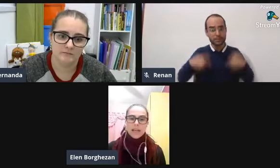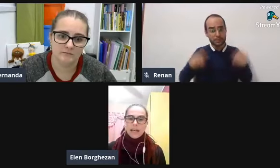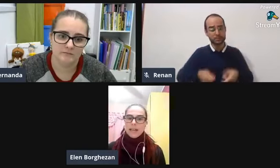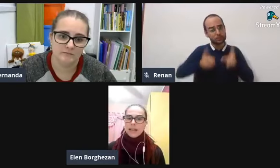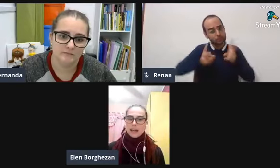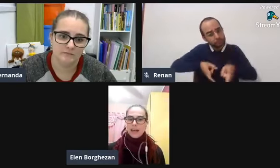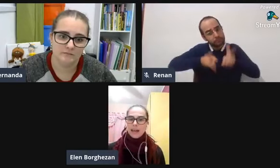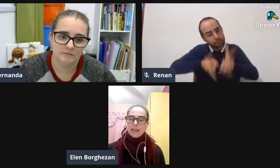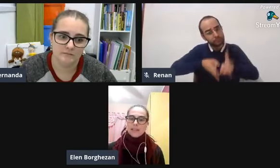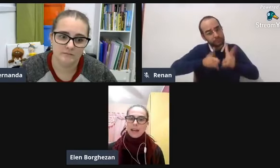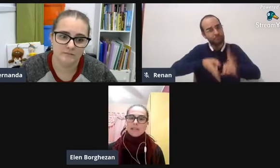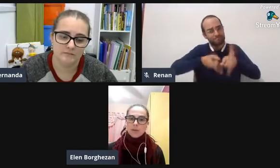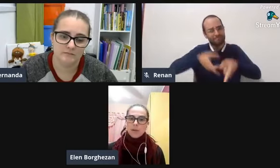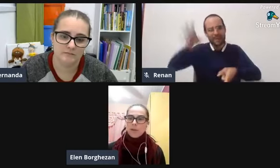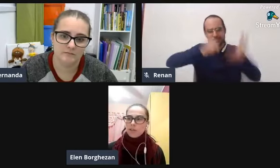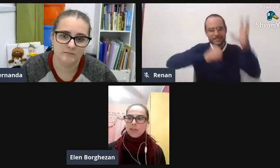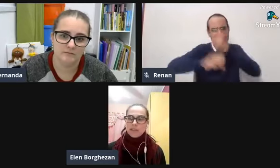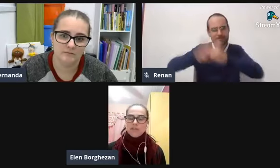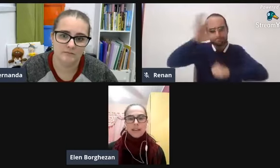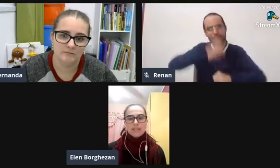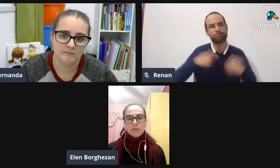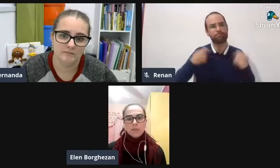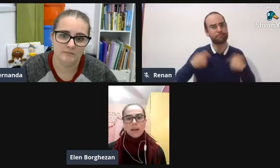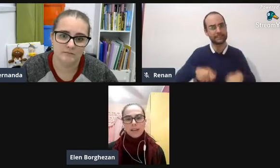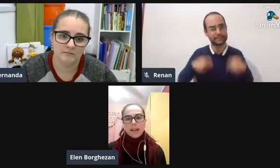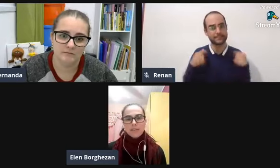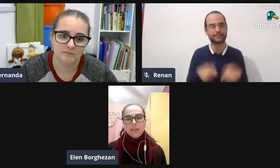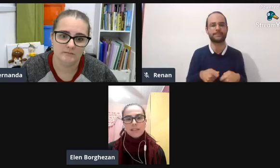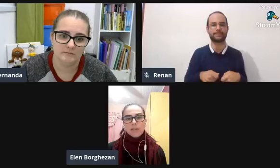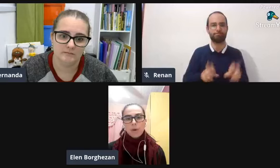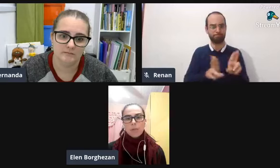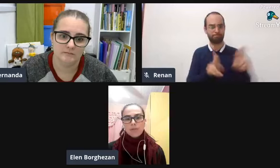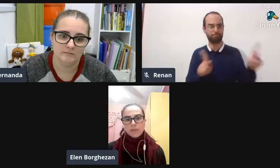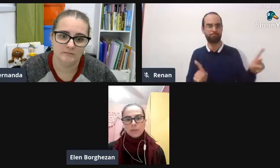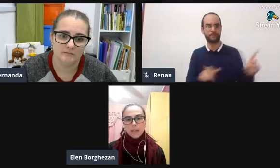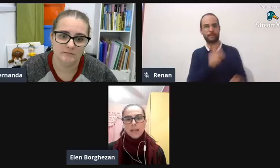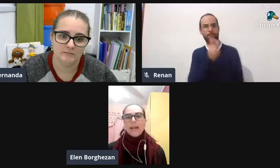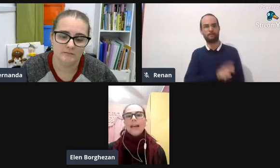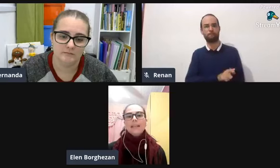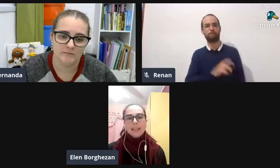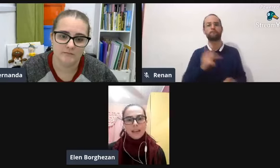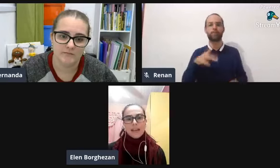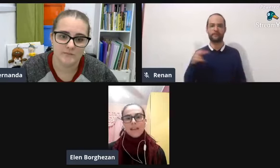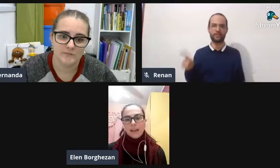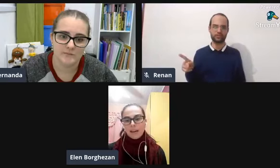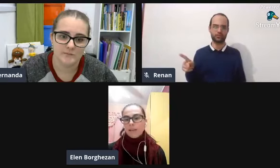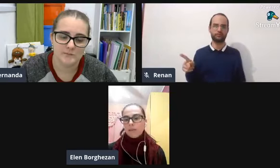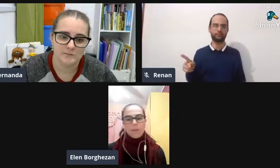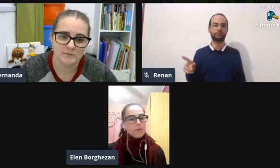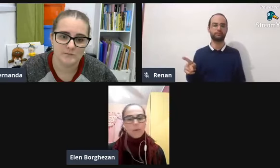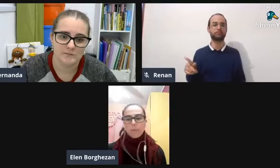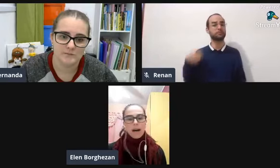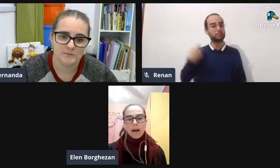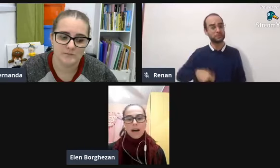né? Essa é a questão, eu acho que a diferença do professor. Ele tem que